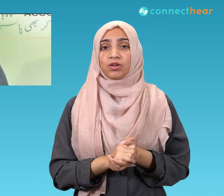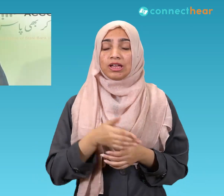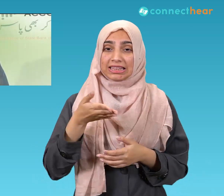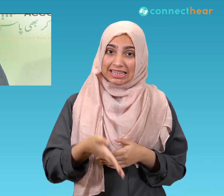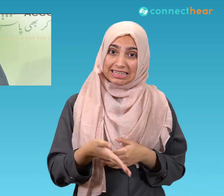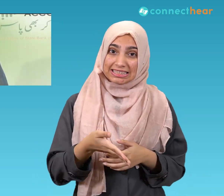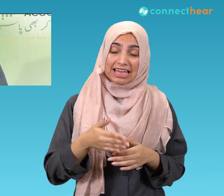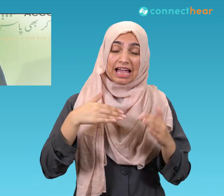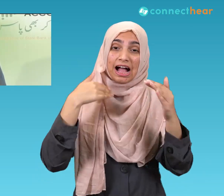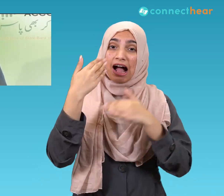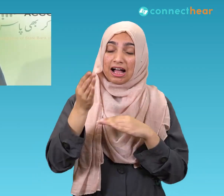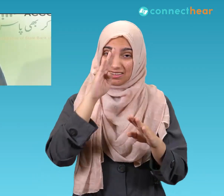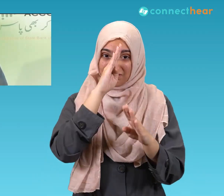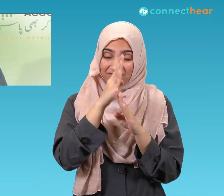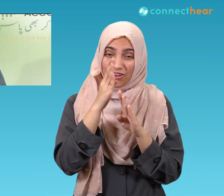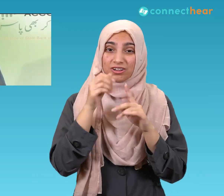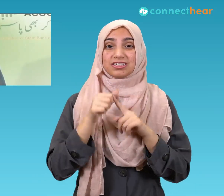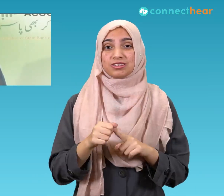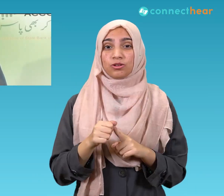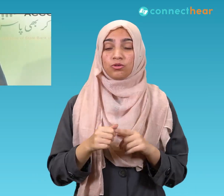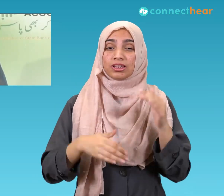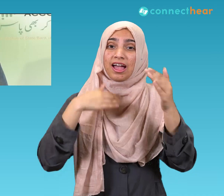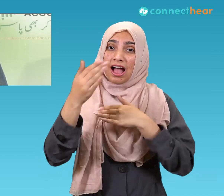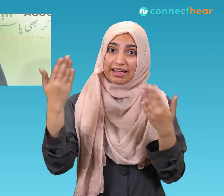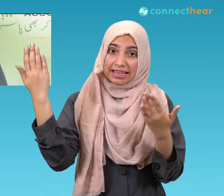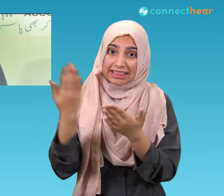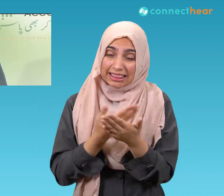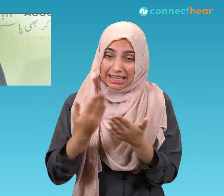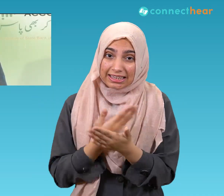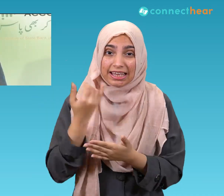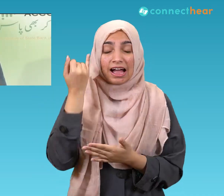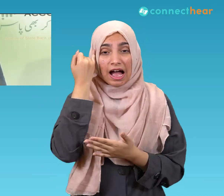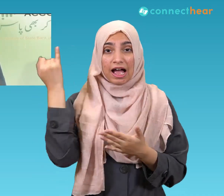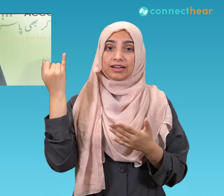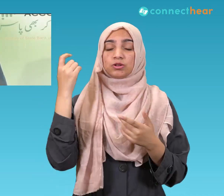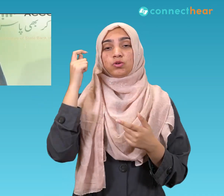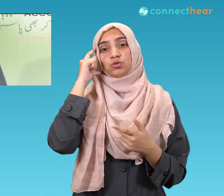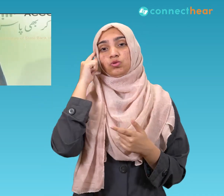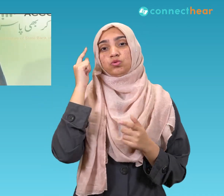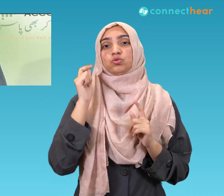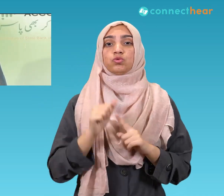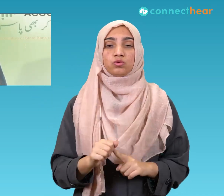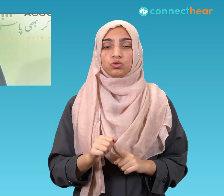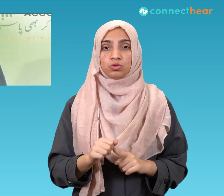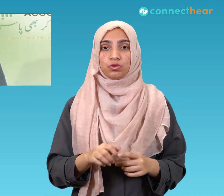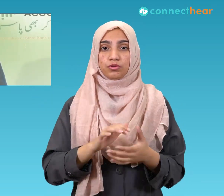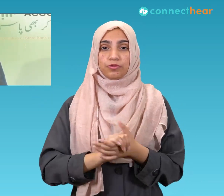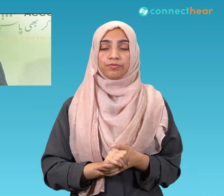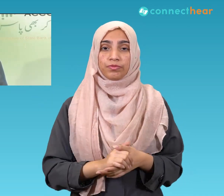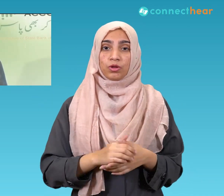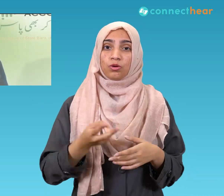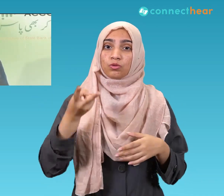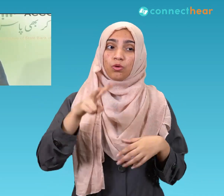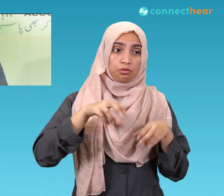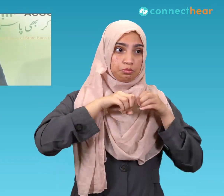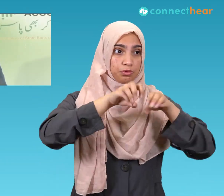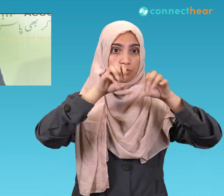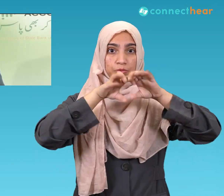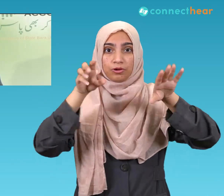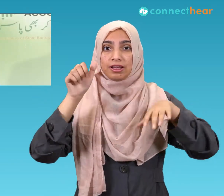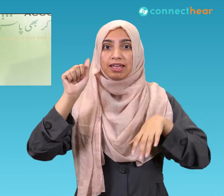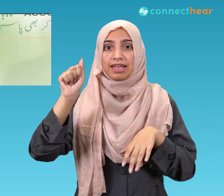کو نئی نئی چیزیں سوچنی ہے کس طرح آپ نے اٹریکٹ کرنا ہے. ایک تو ہیوی ایڈورٹائزنگ کیمپین, جتنی بھی